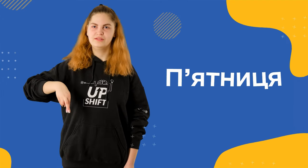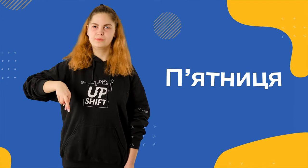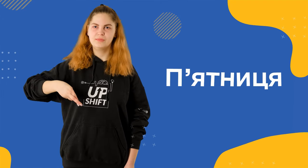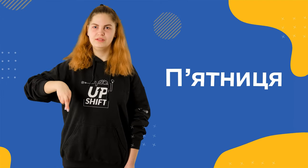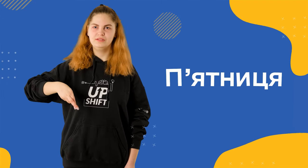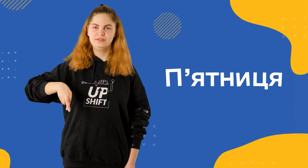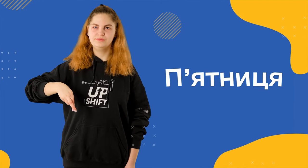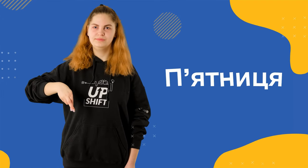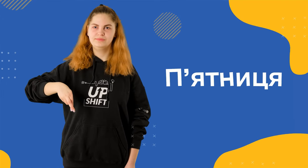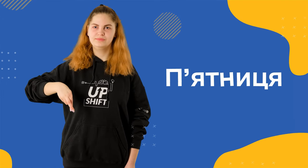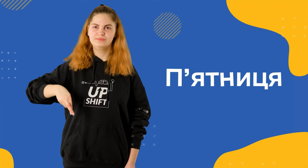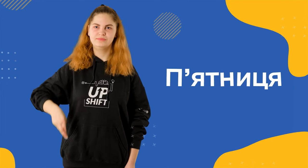П'ятниця.